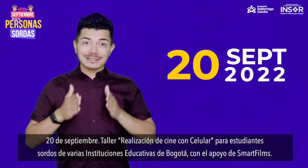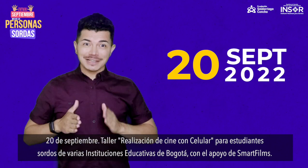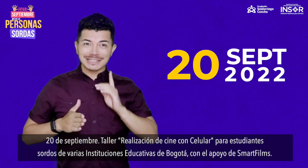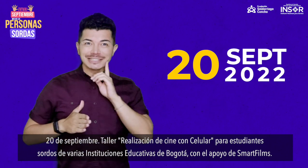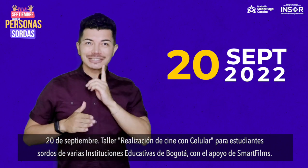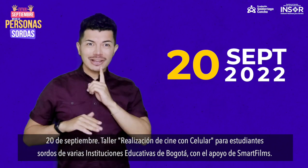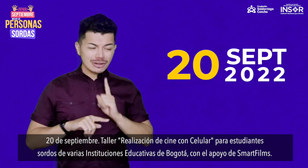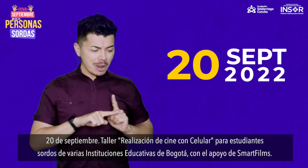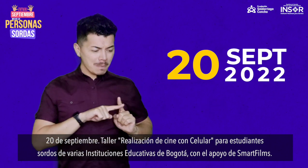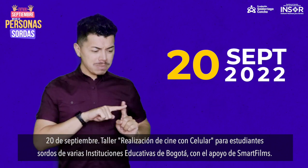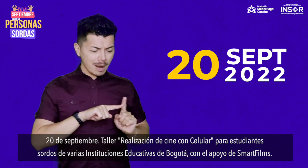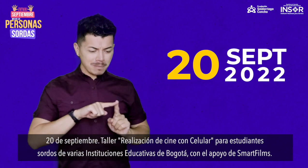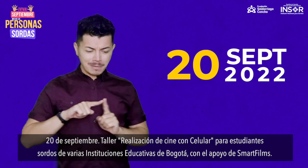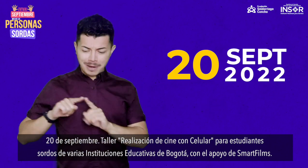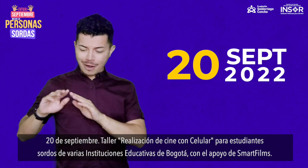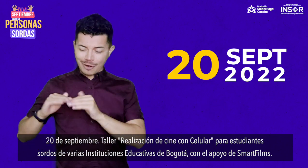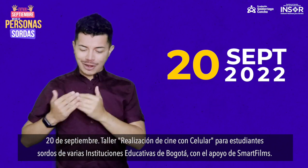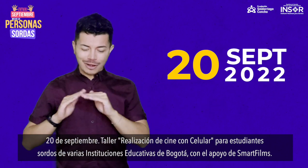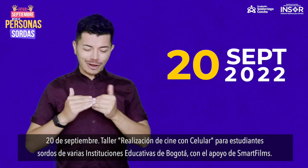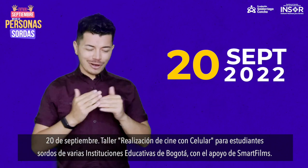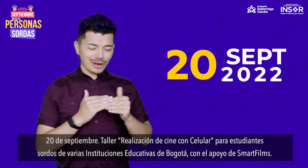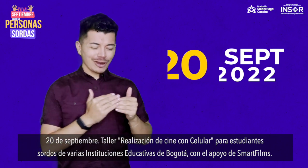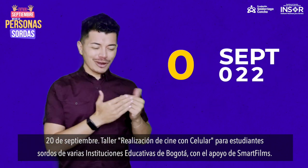taller realización de cine con celular